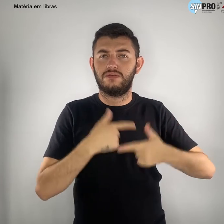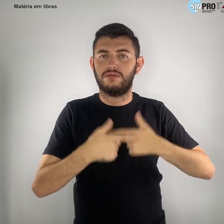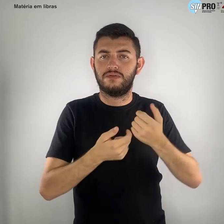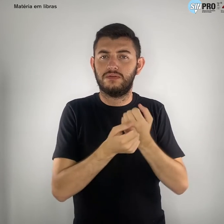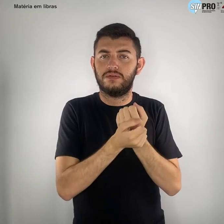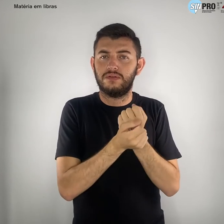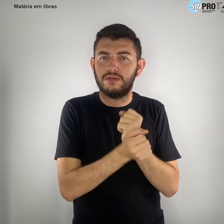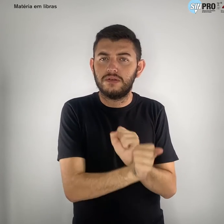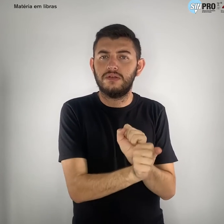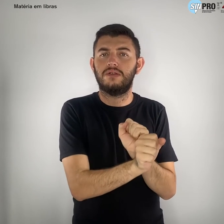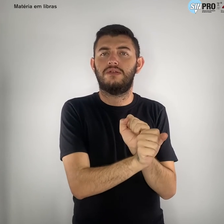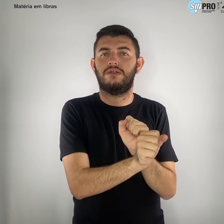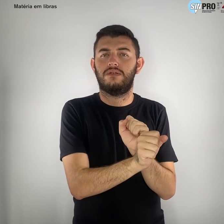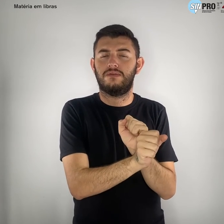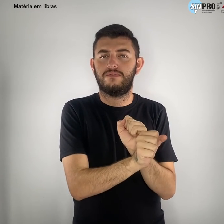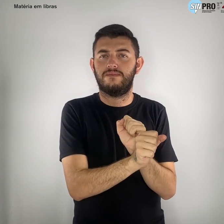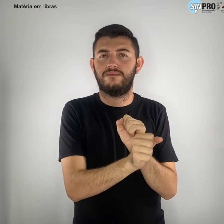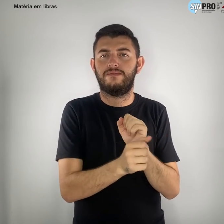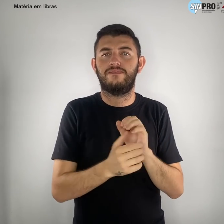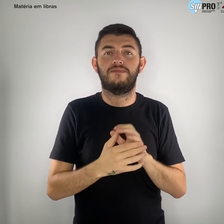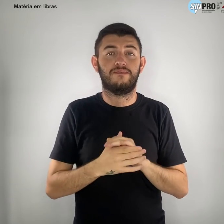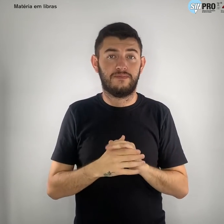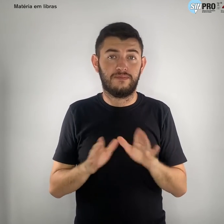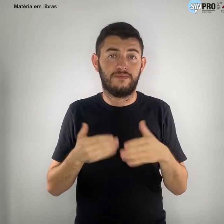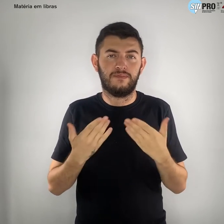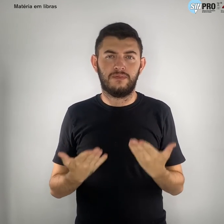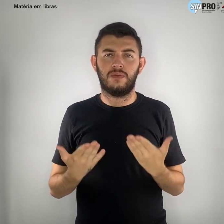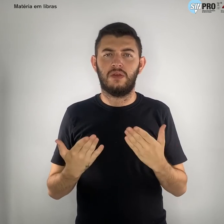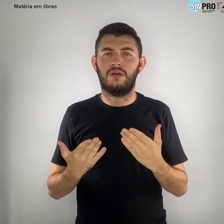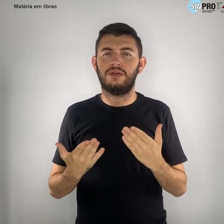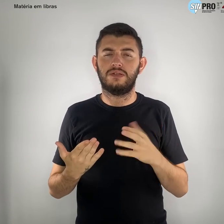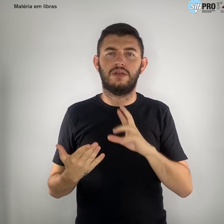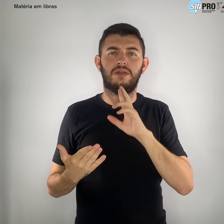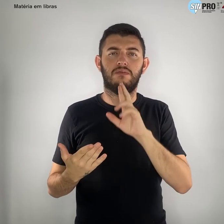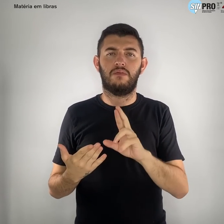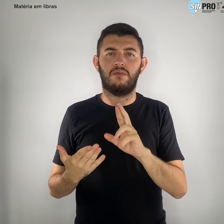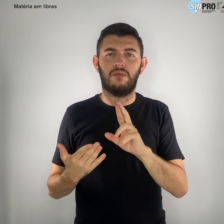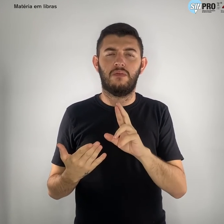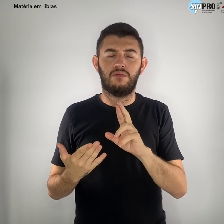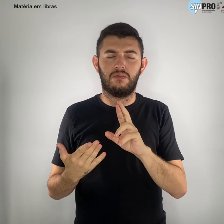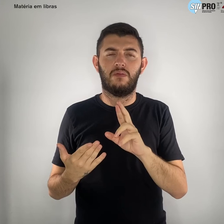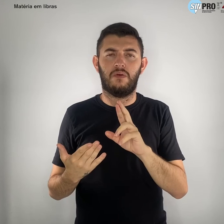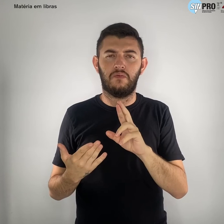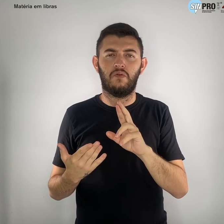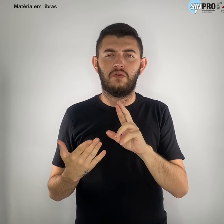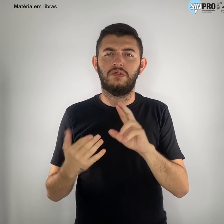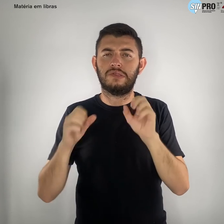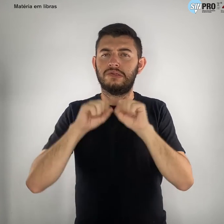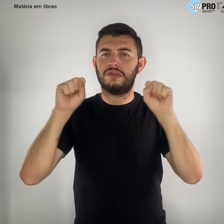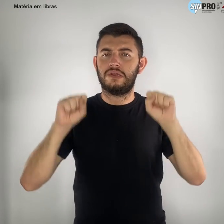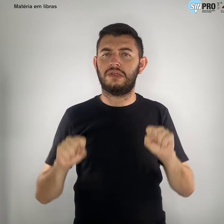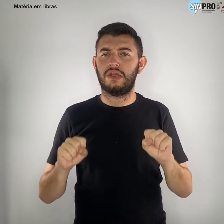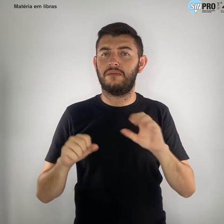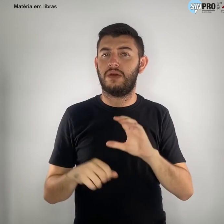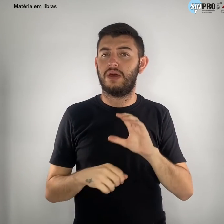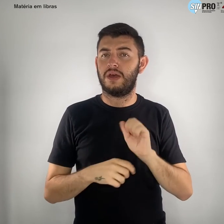Enfim, essa realidade é resultado de um sistema capitalista que destrói a natureza,